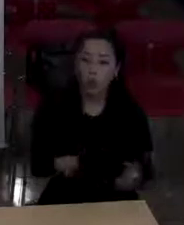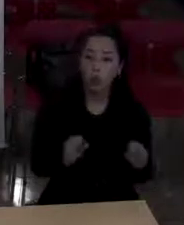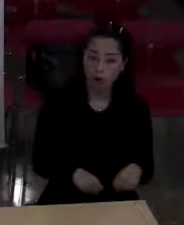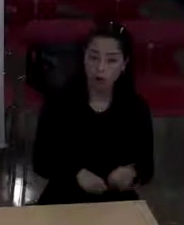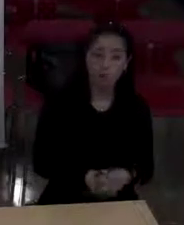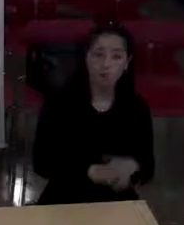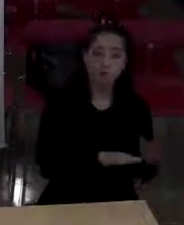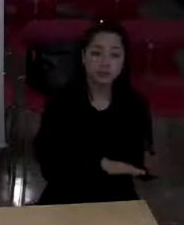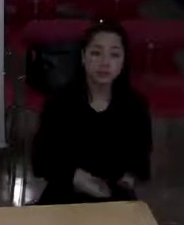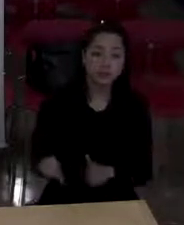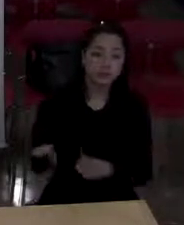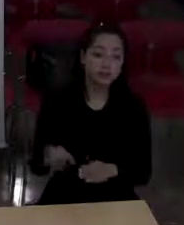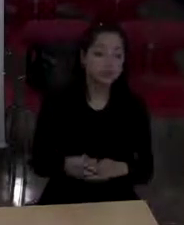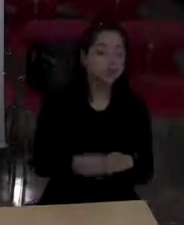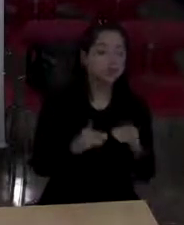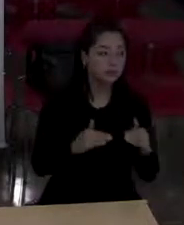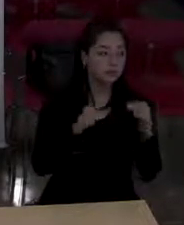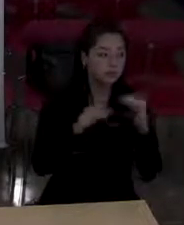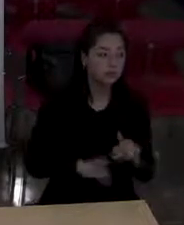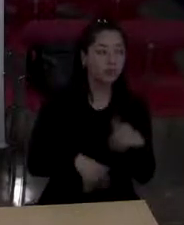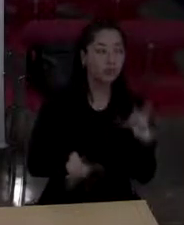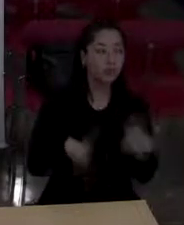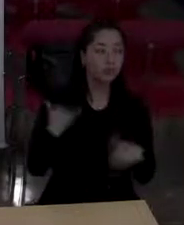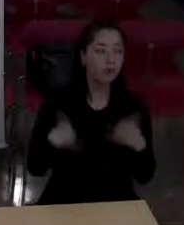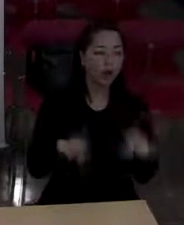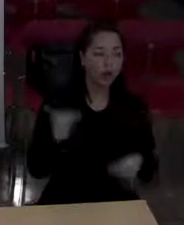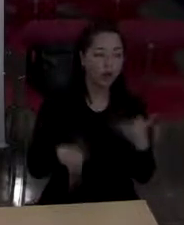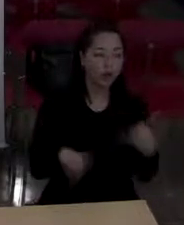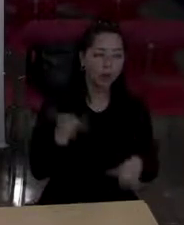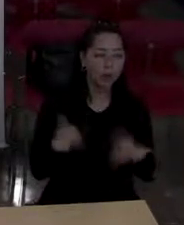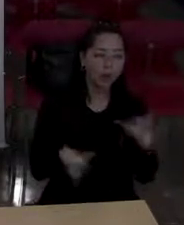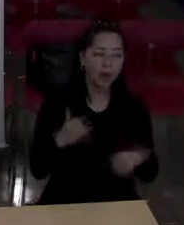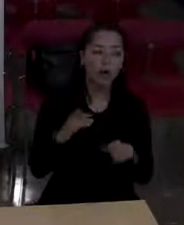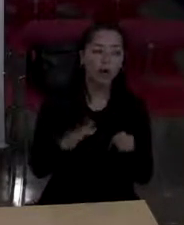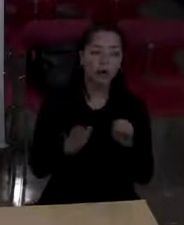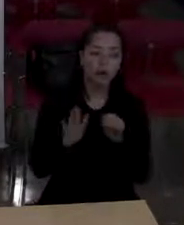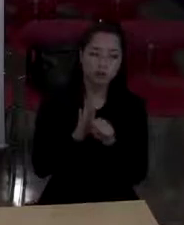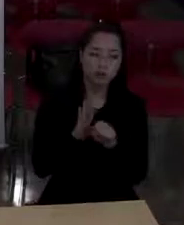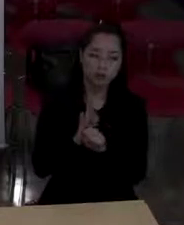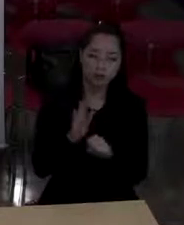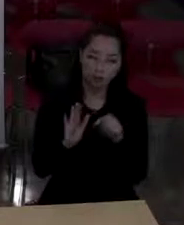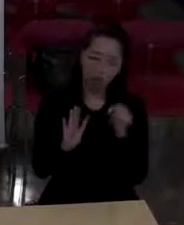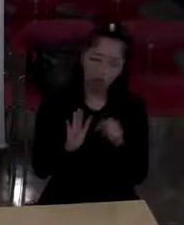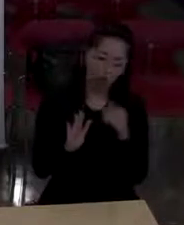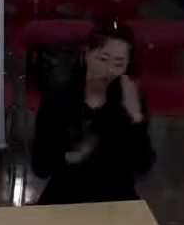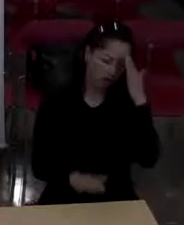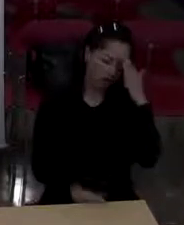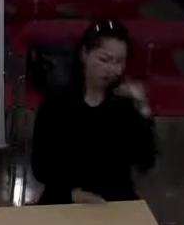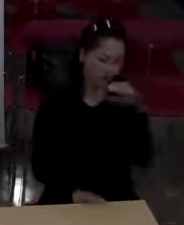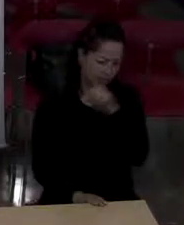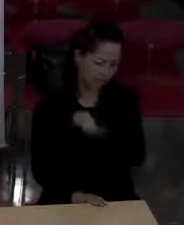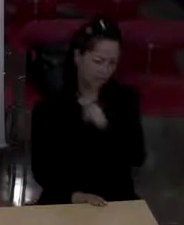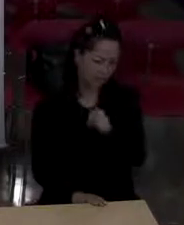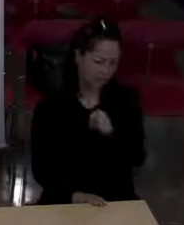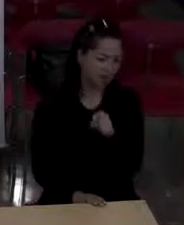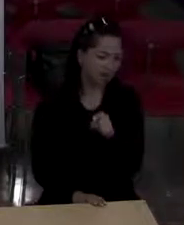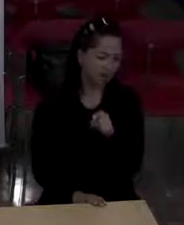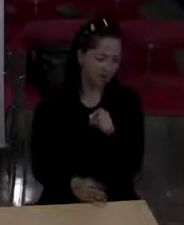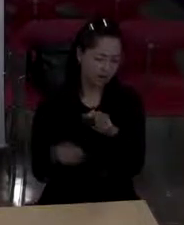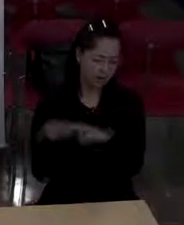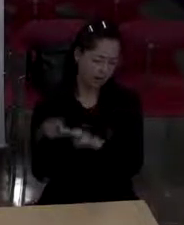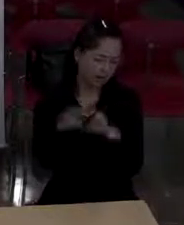le permite utilizar y recrear los objetos con los cuales han tejido una relación para usarlos de otra manera y con nuevos propósitos. Aquí,